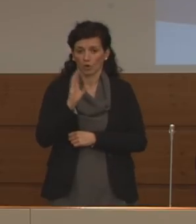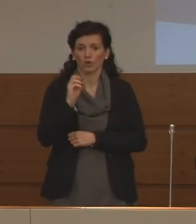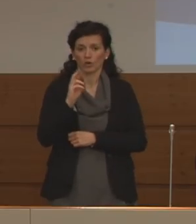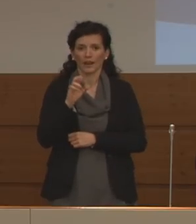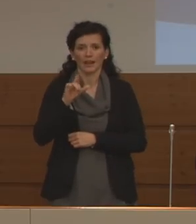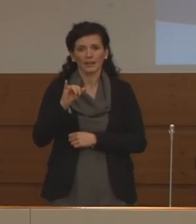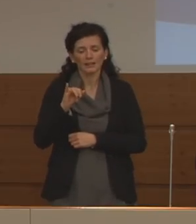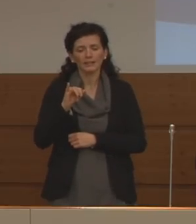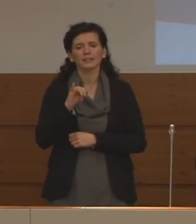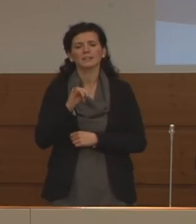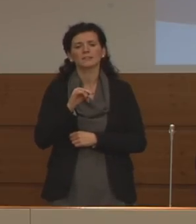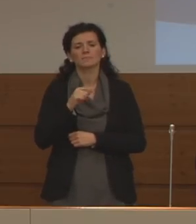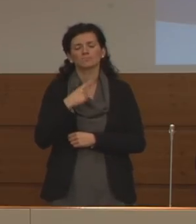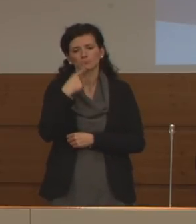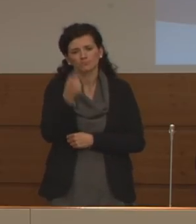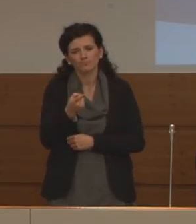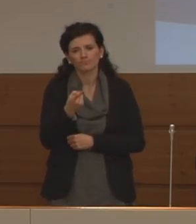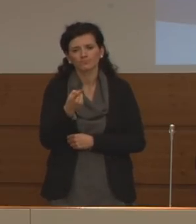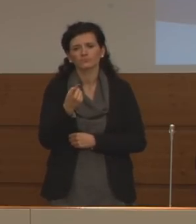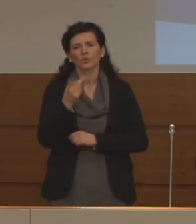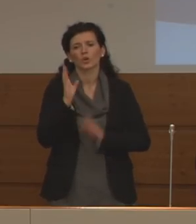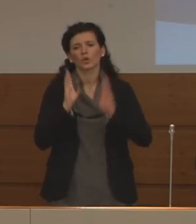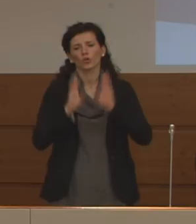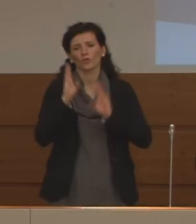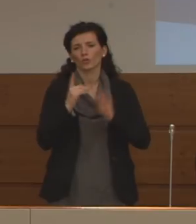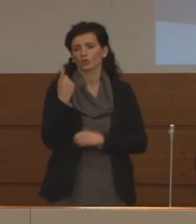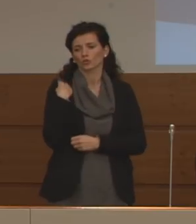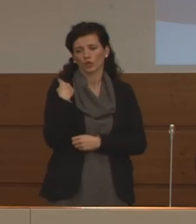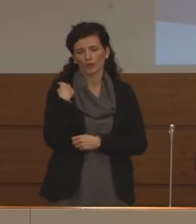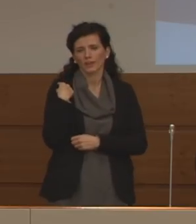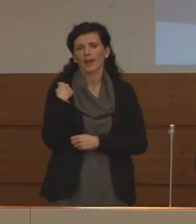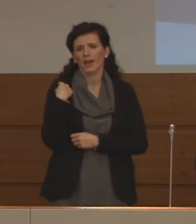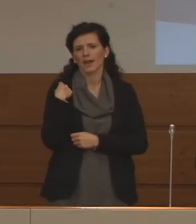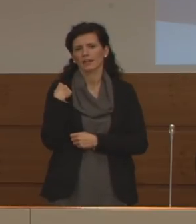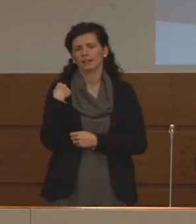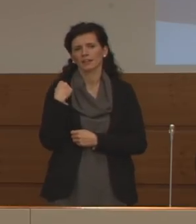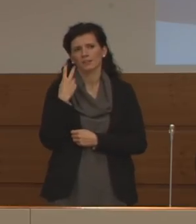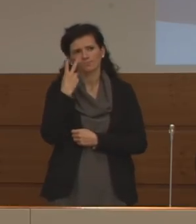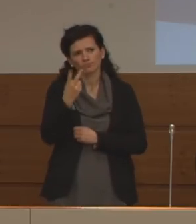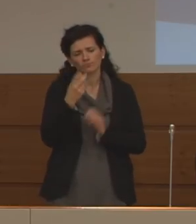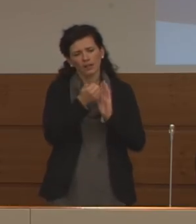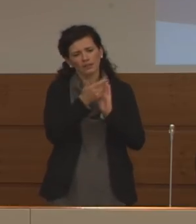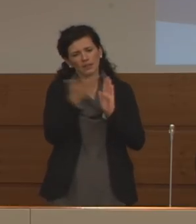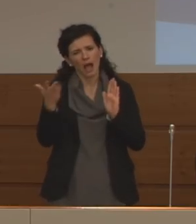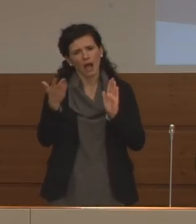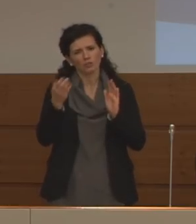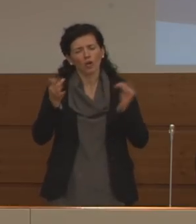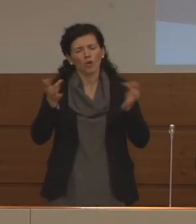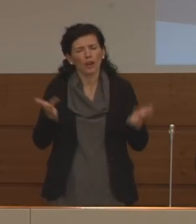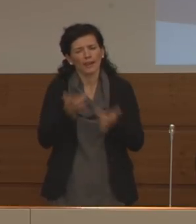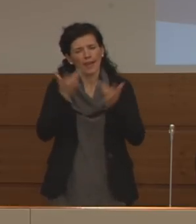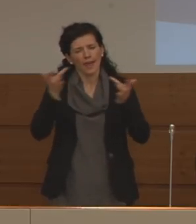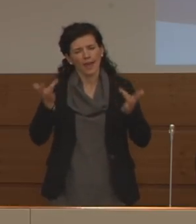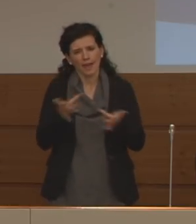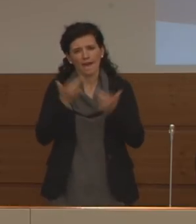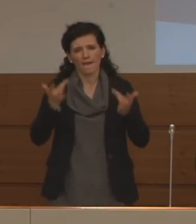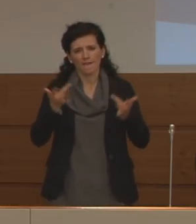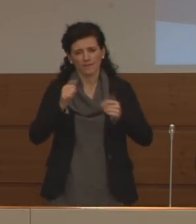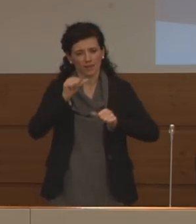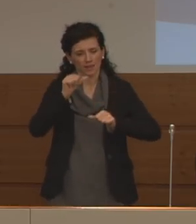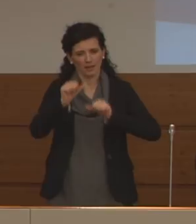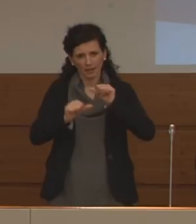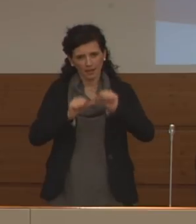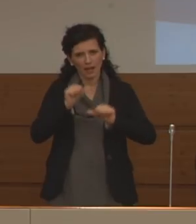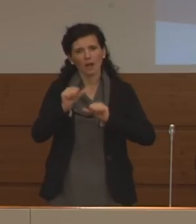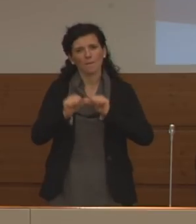un dato che in lieve flessione non vogliamo ovviamente farci